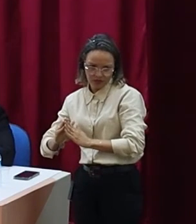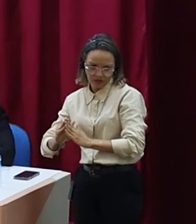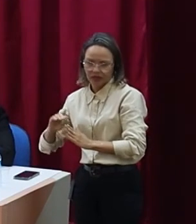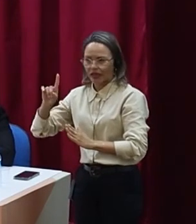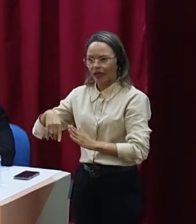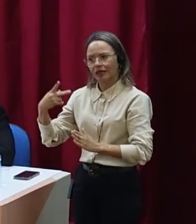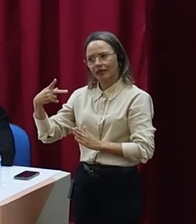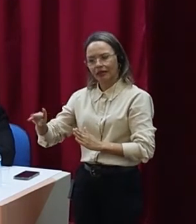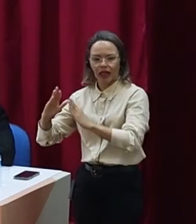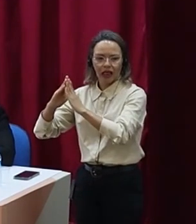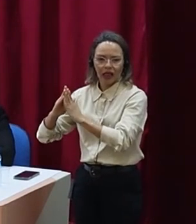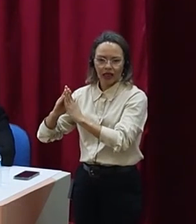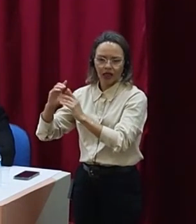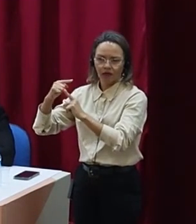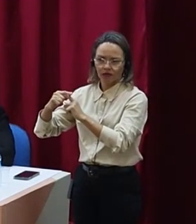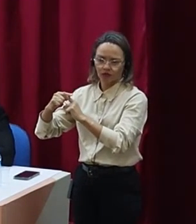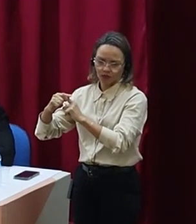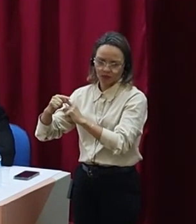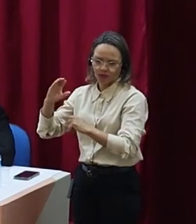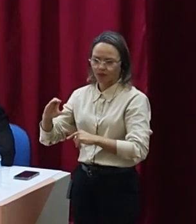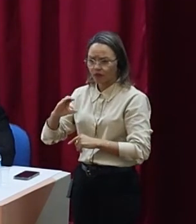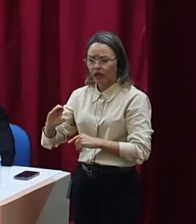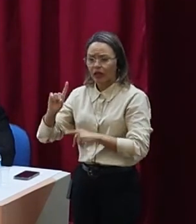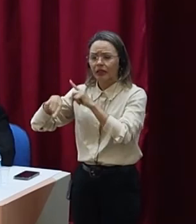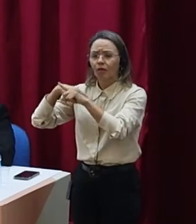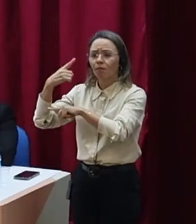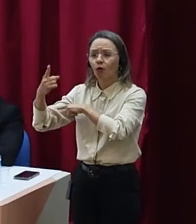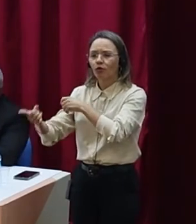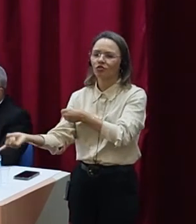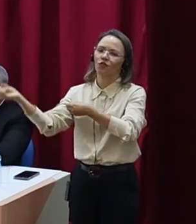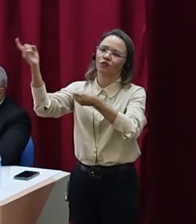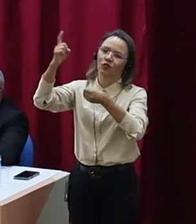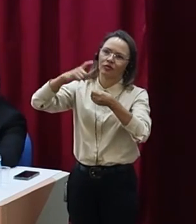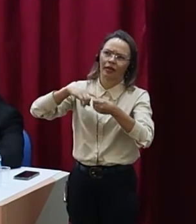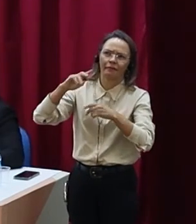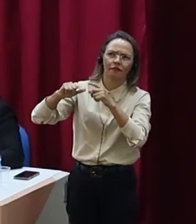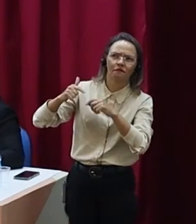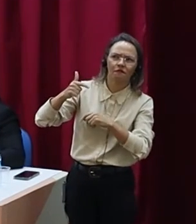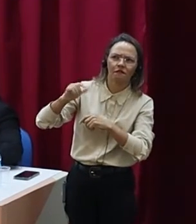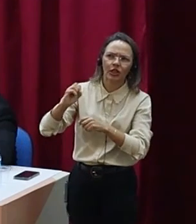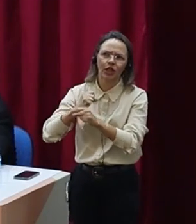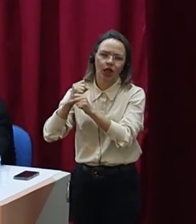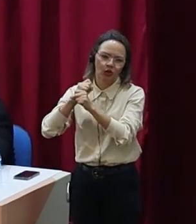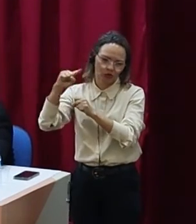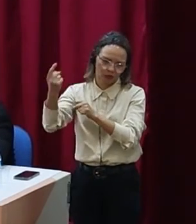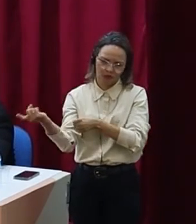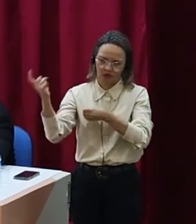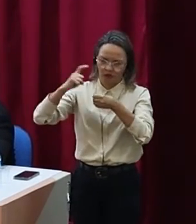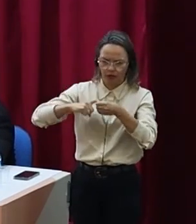Yo volví después de muchos años, no sé, 20 años, y me llamó la atención algo que yo no